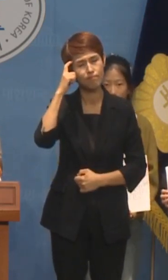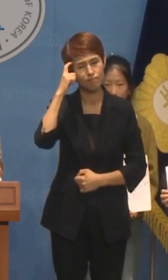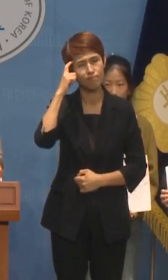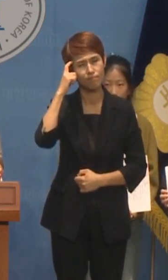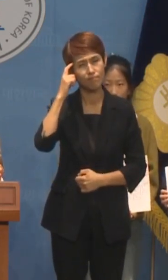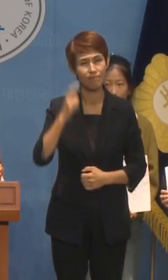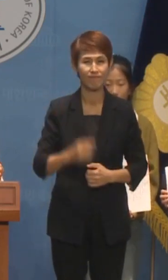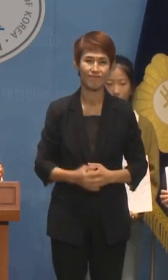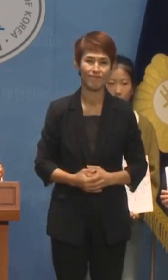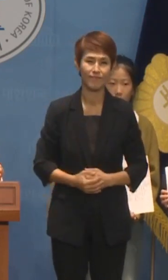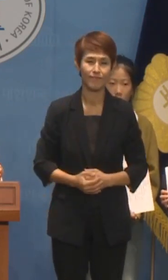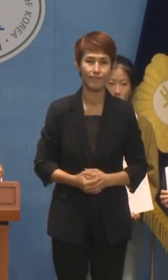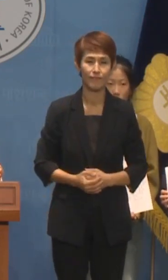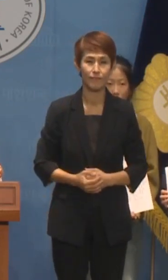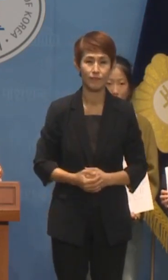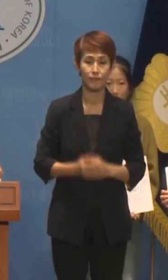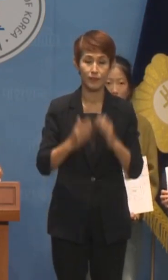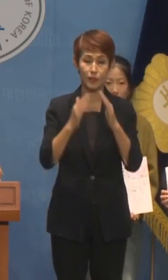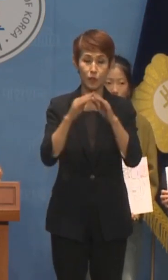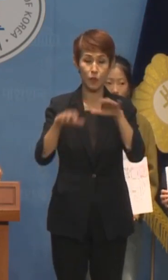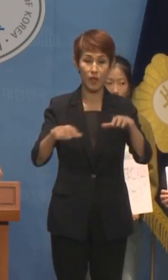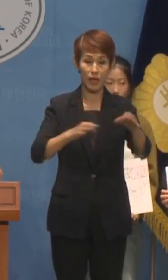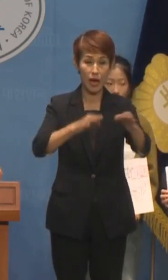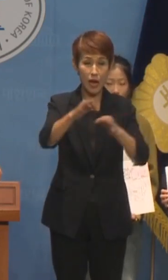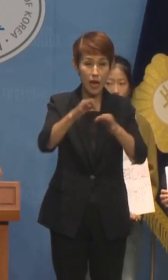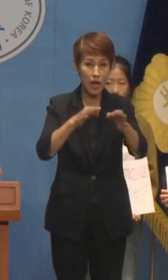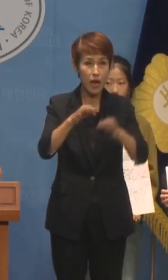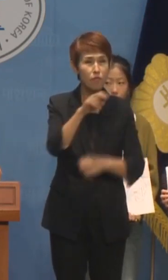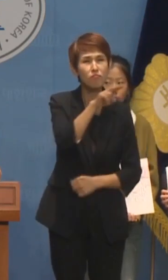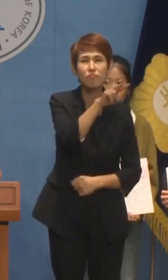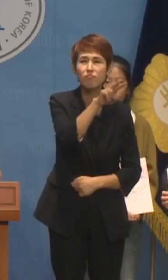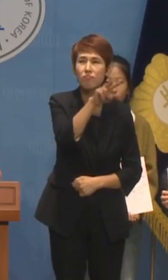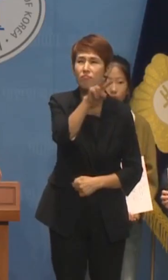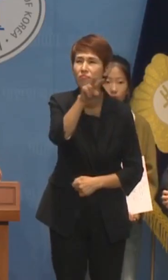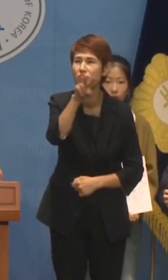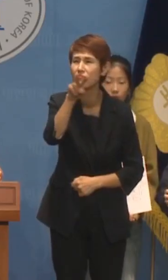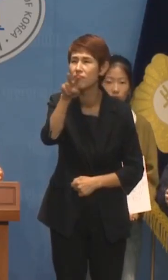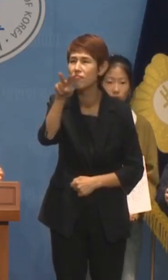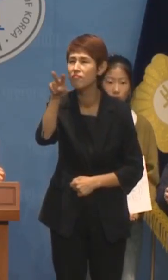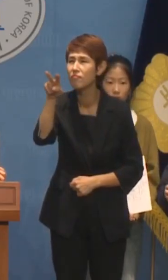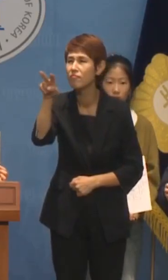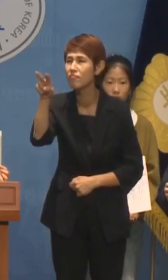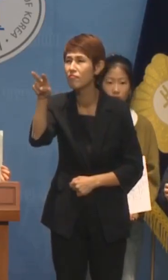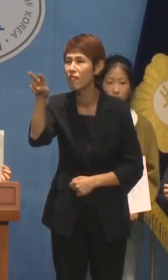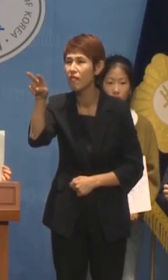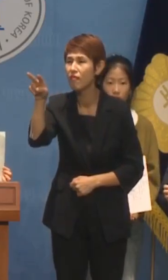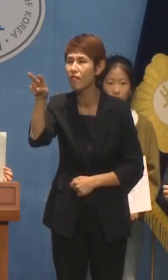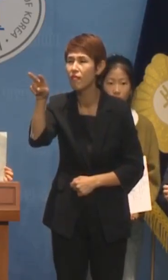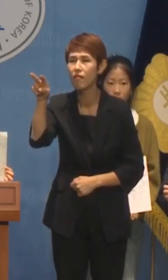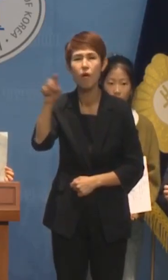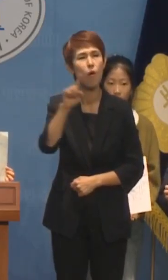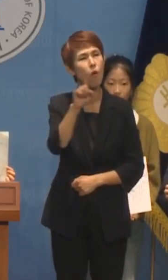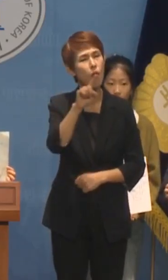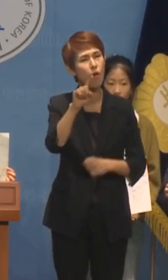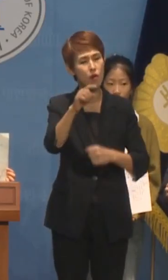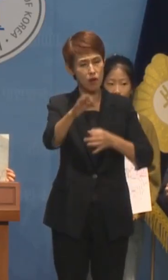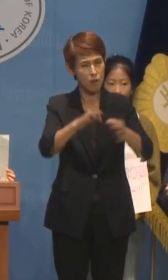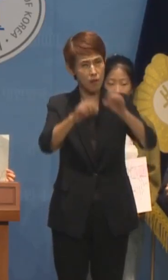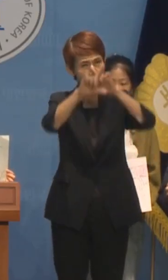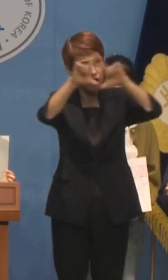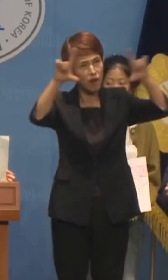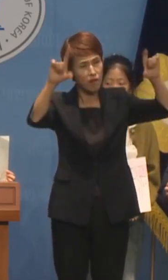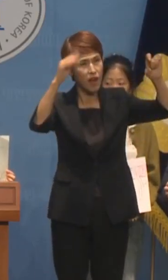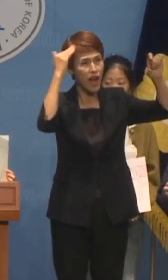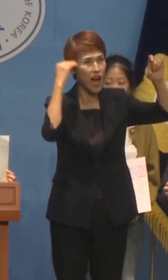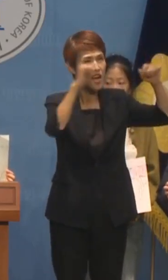고민하였습니다. 마을에 있는 가게들의 간판들도 조사해 보았습니다. 어떤 것들은 한글이